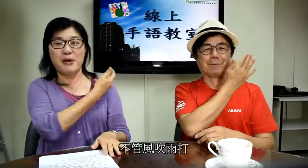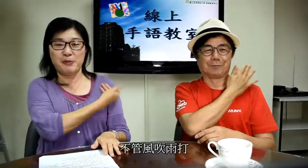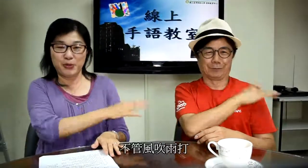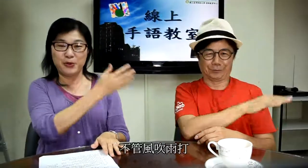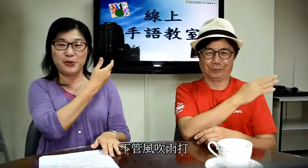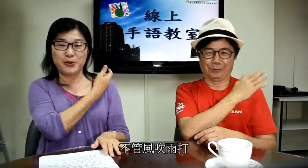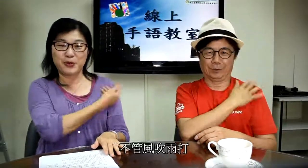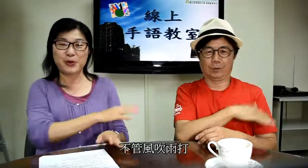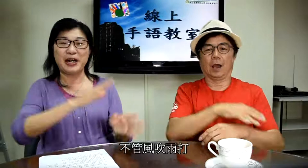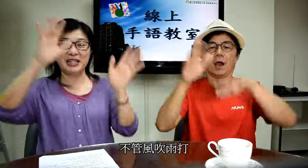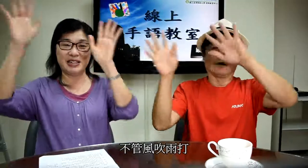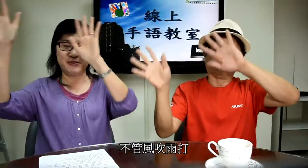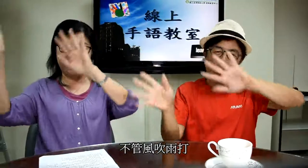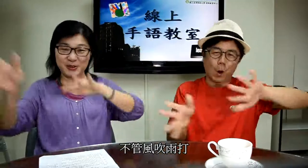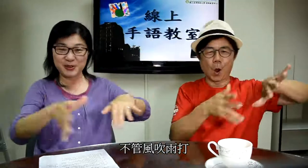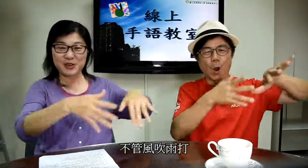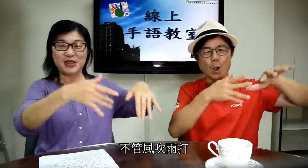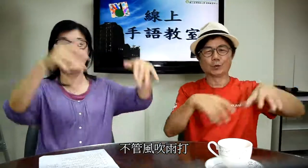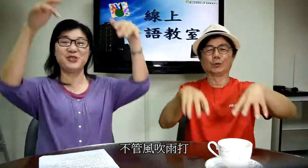忽观风吹雨打，